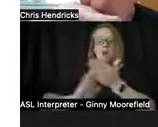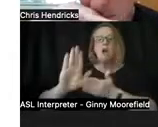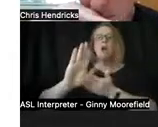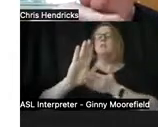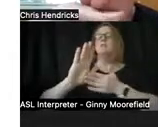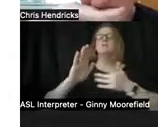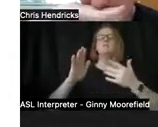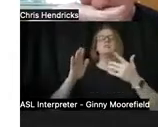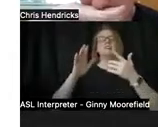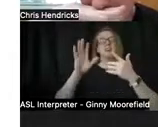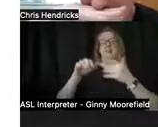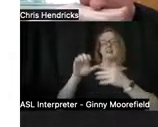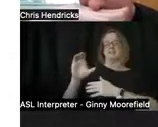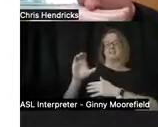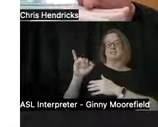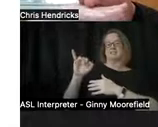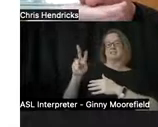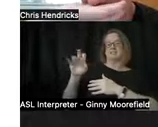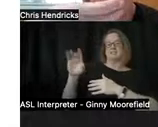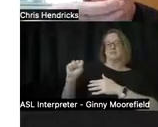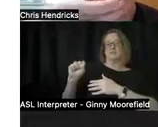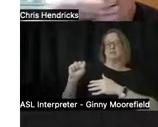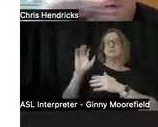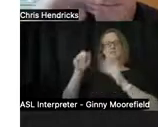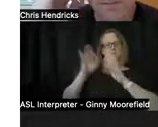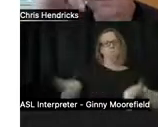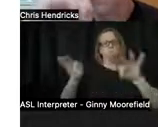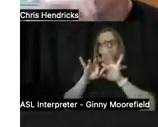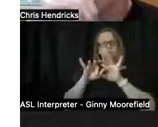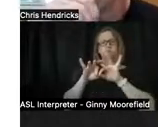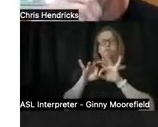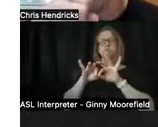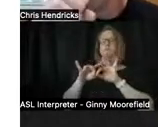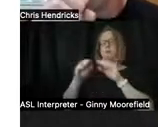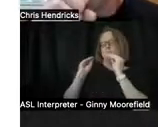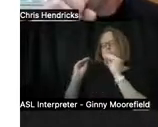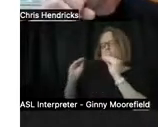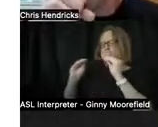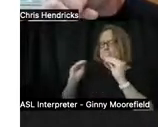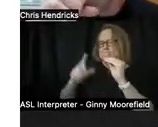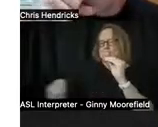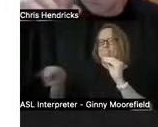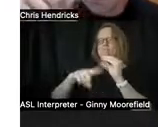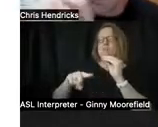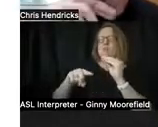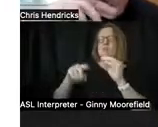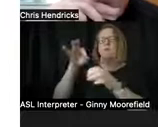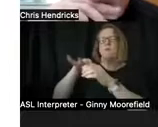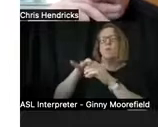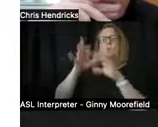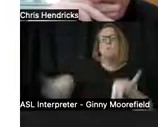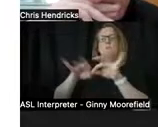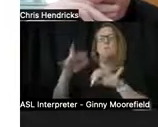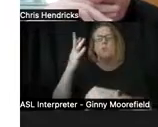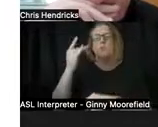acerca de la importancia del civismo de Qué son los este voto acerca de la historia la historia en torno al voto y en qué consiste